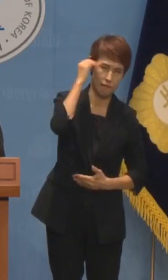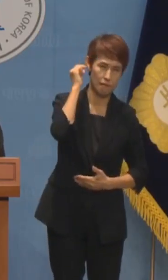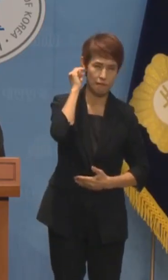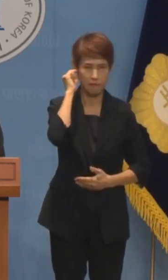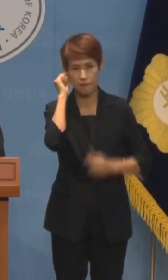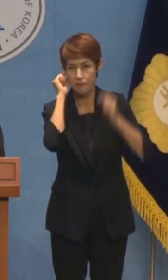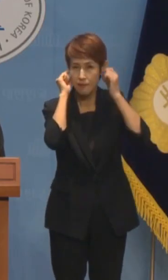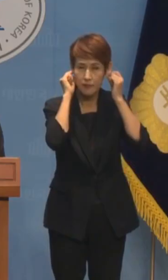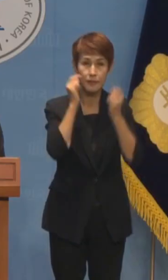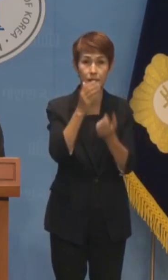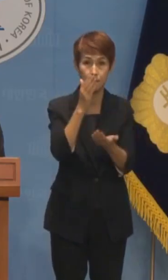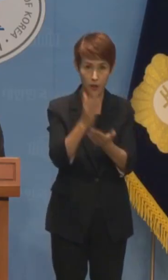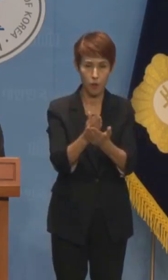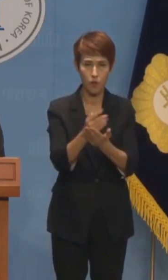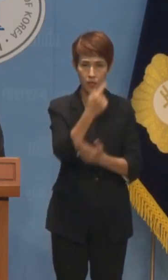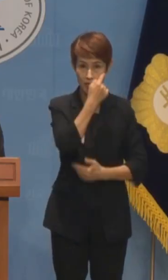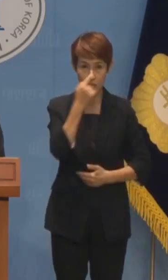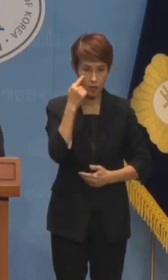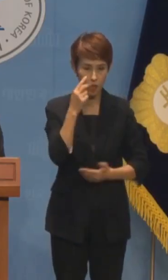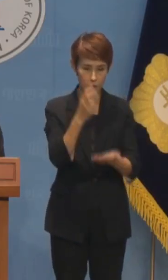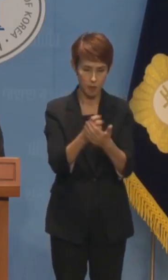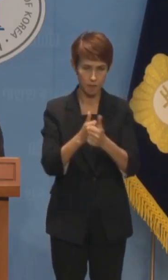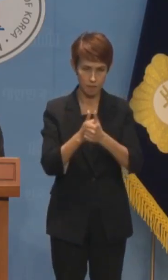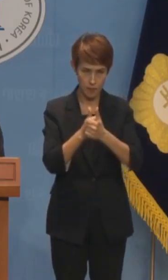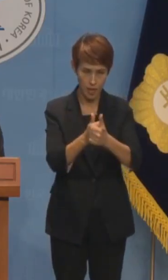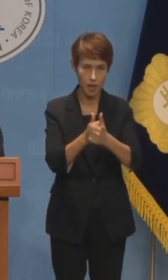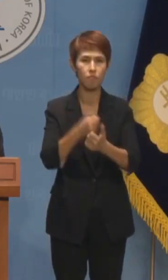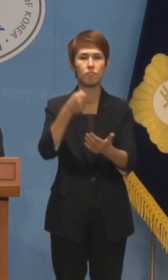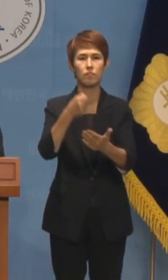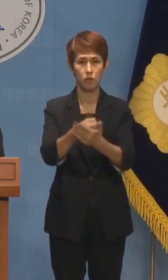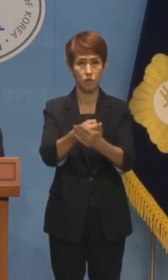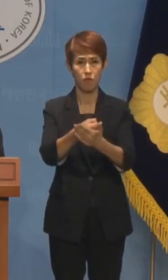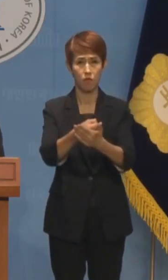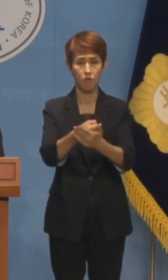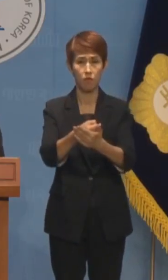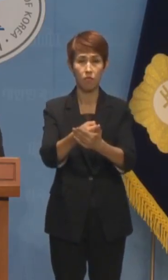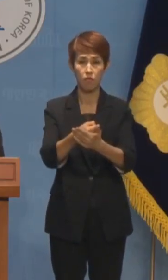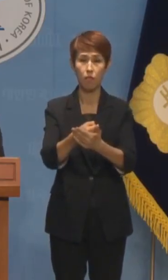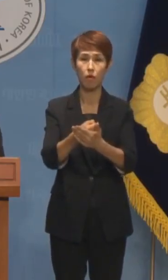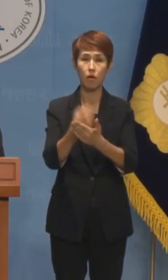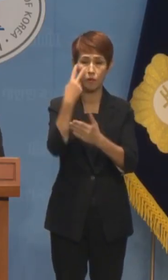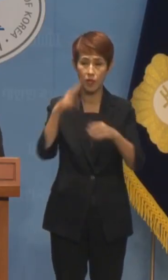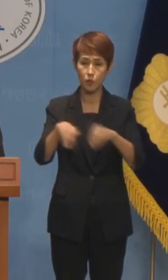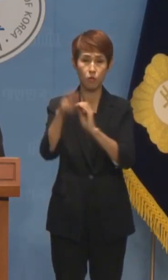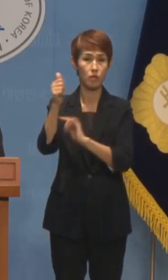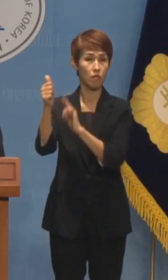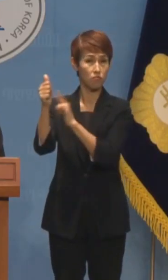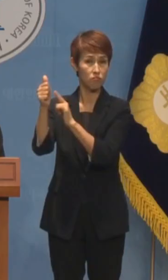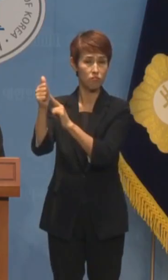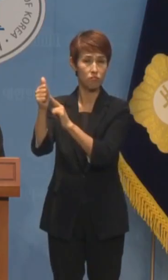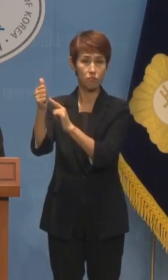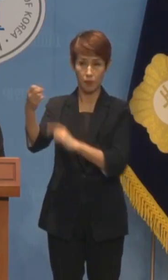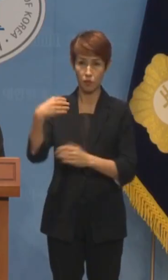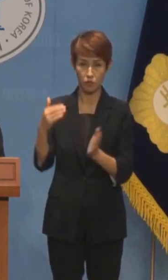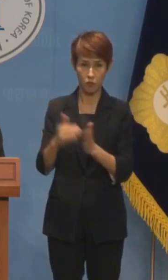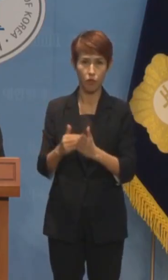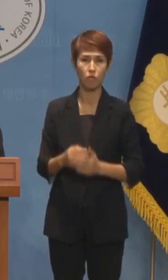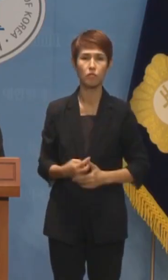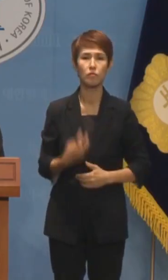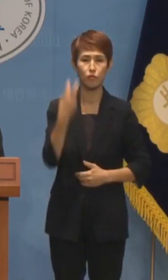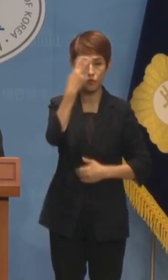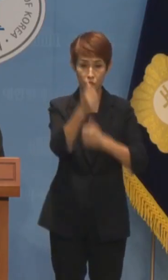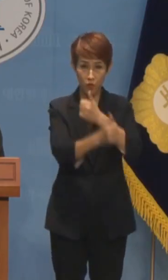없이 오로지 증거와 법리에 따라서만 결정하겠다는 심우정 검찰총장은 수심위의